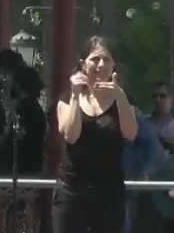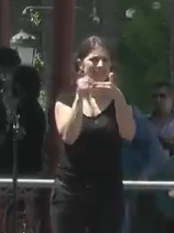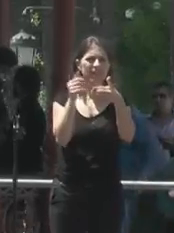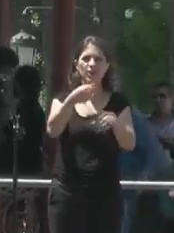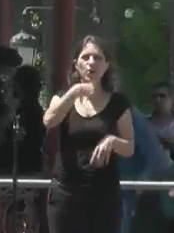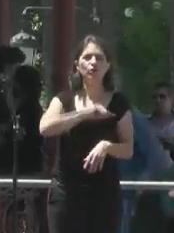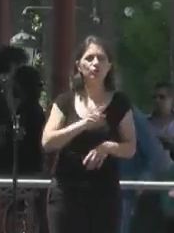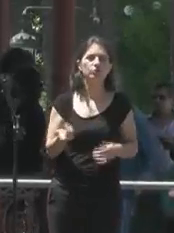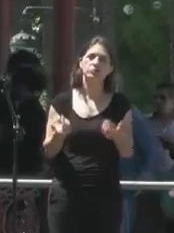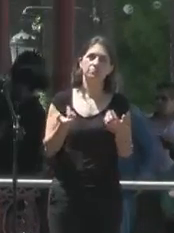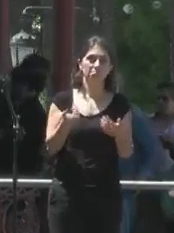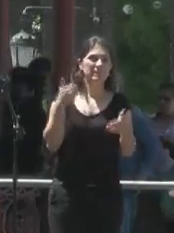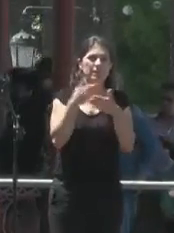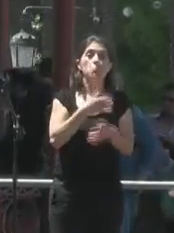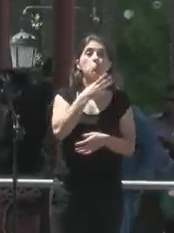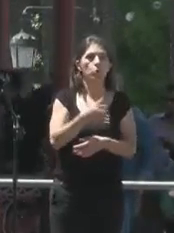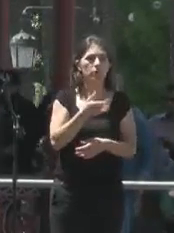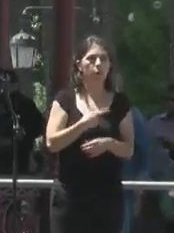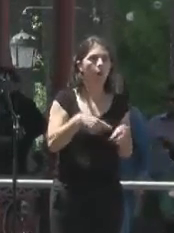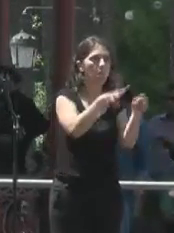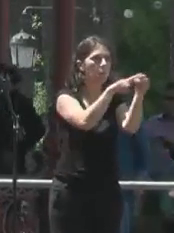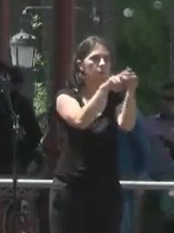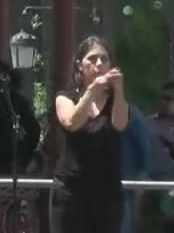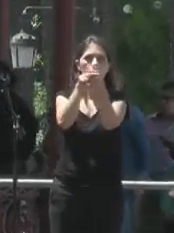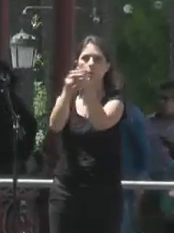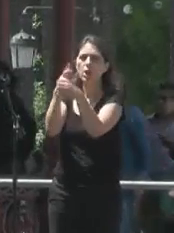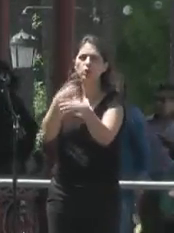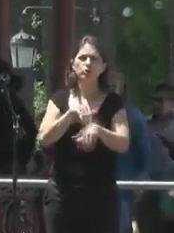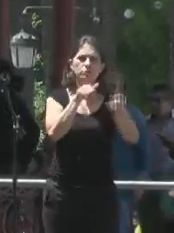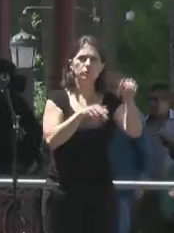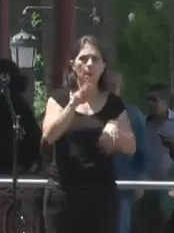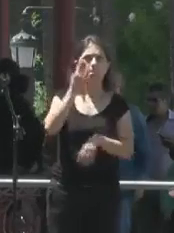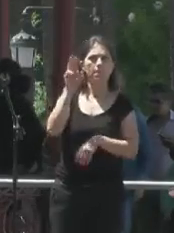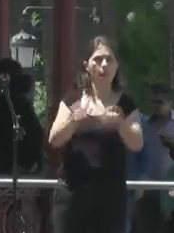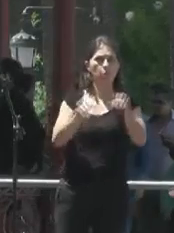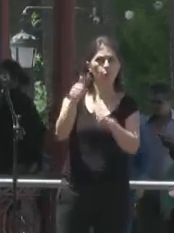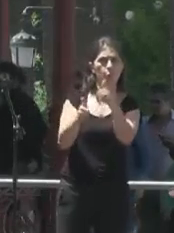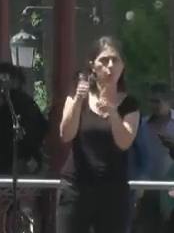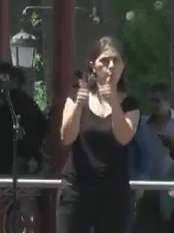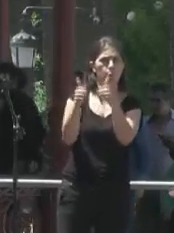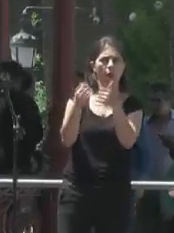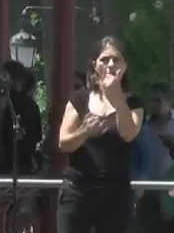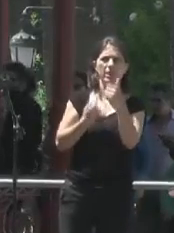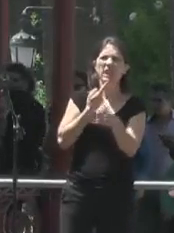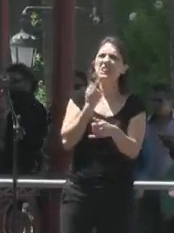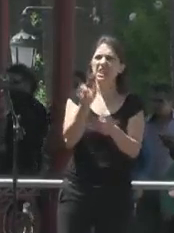cerca también porque en cada provincia los votos que nos estamos disputando con el Partido Popular determinan si el escaño va a ser para ellos o va a ser